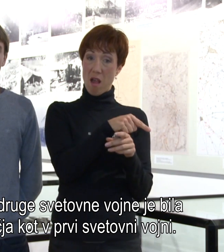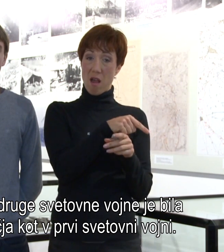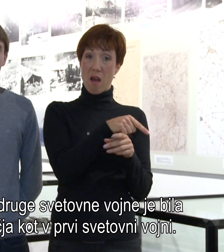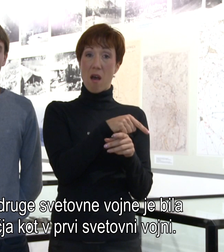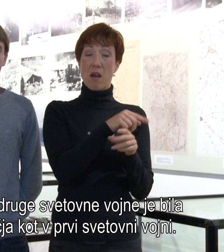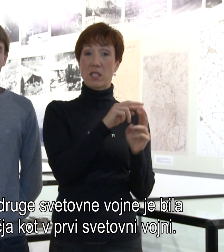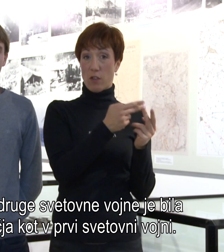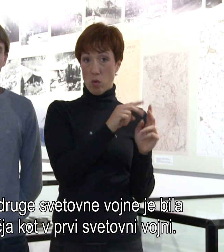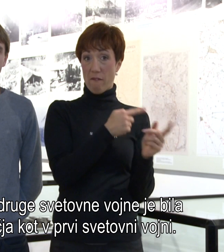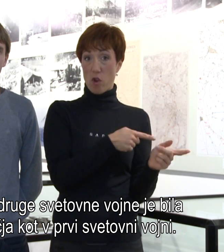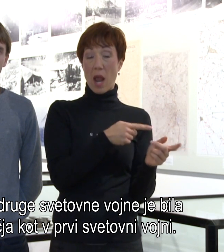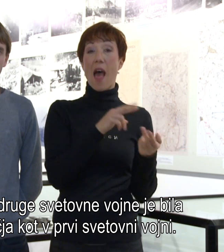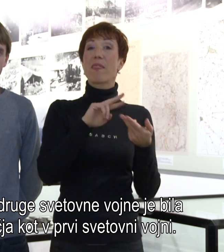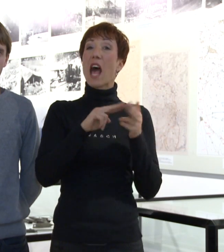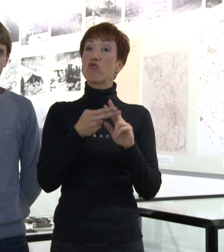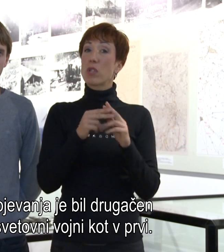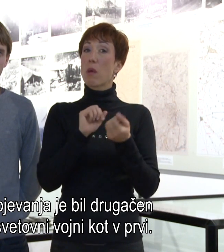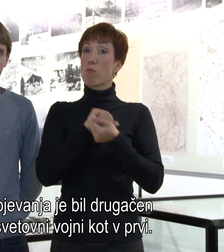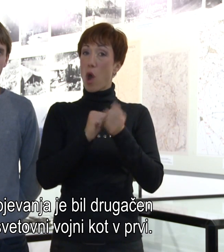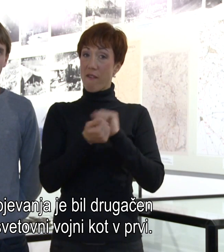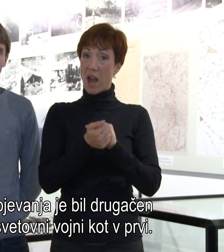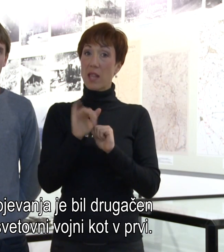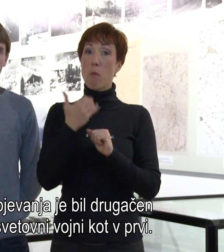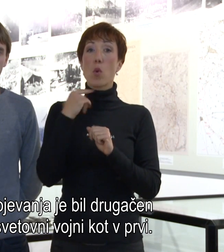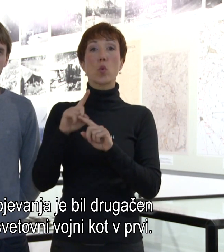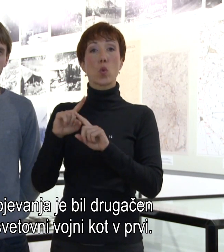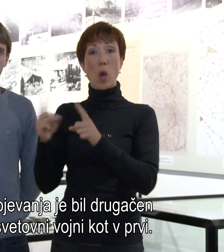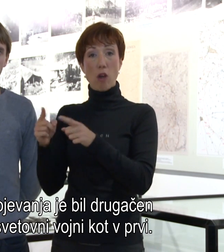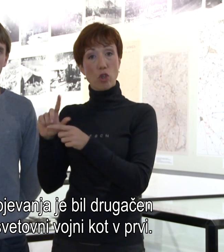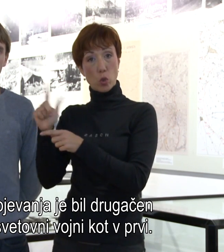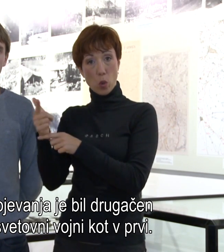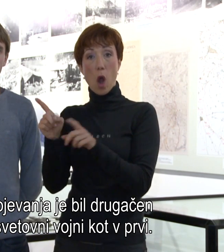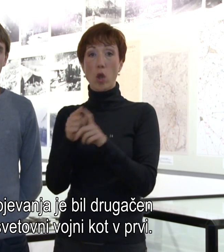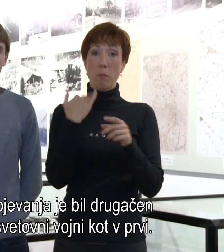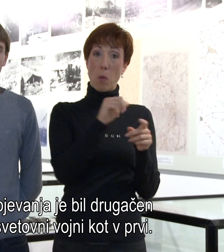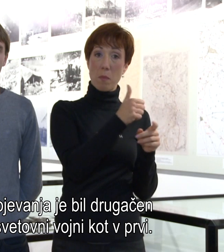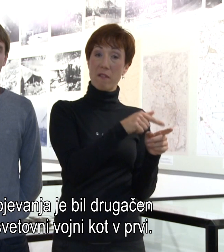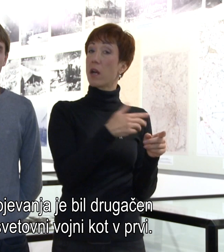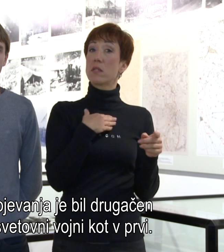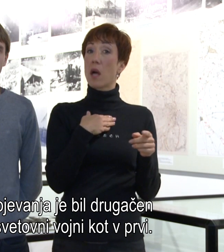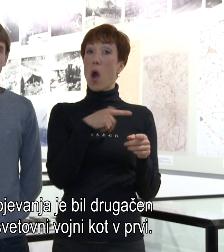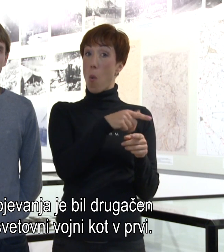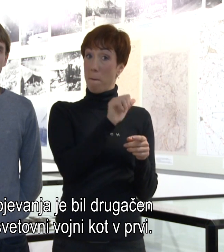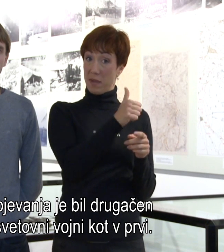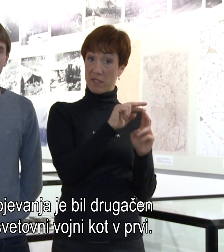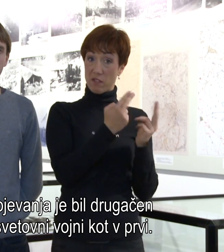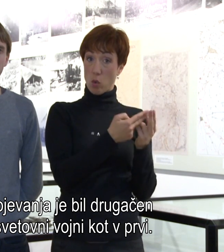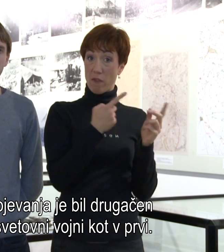Način bojevanja je bil drugačen v drugi svetovni vojni kot v prvi. Namreč v prvi svetovni vojni je bil način